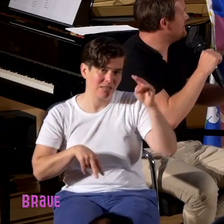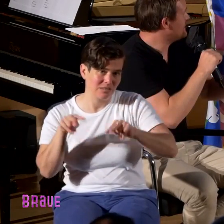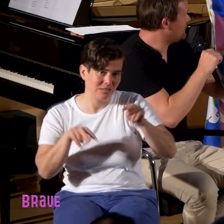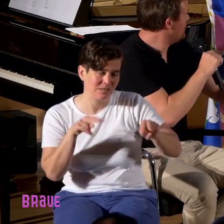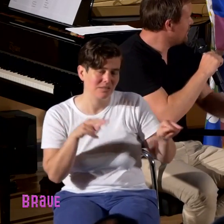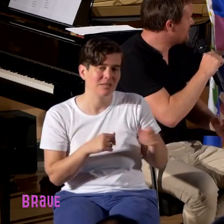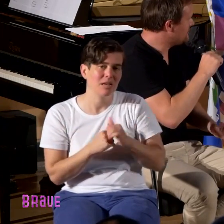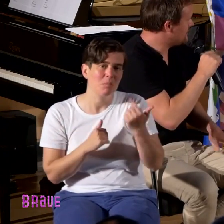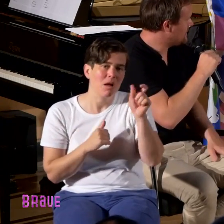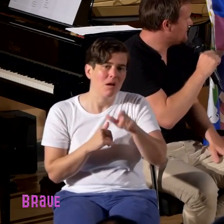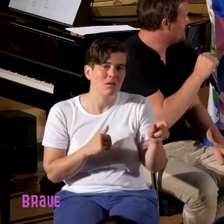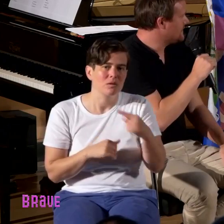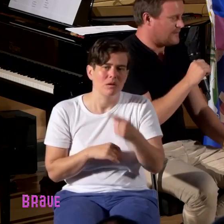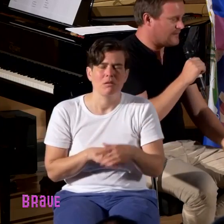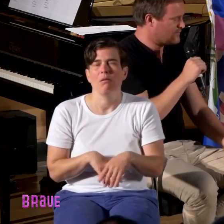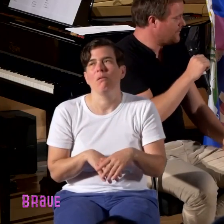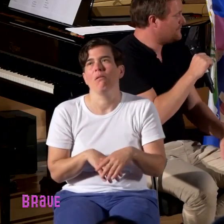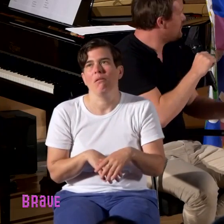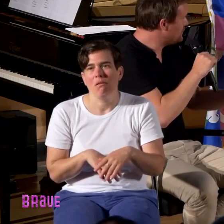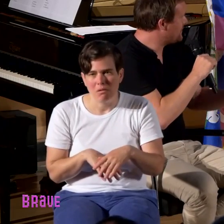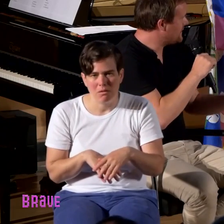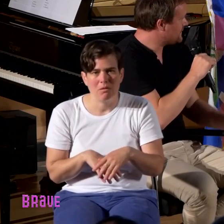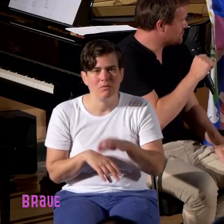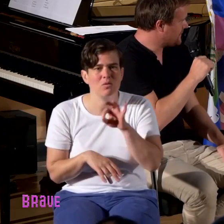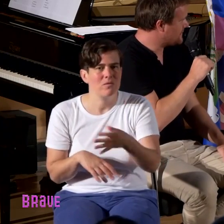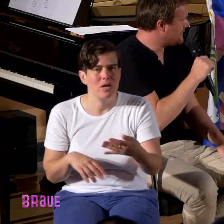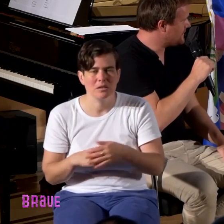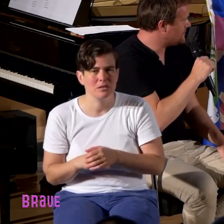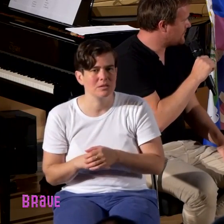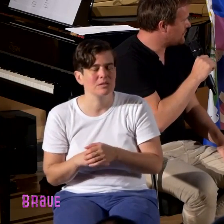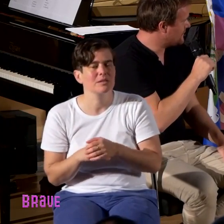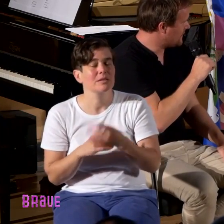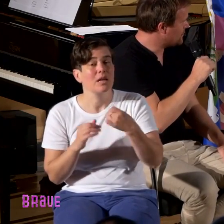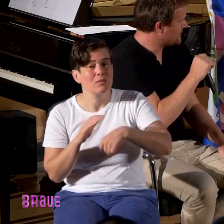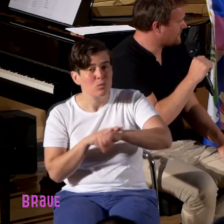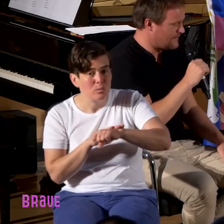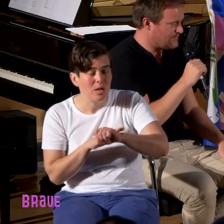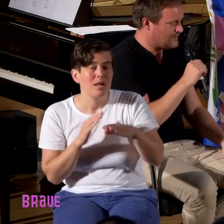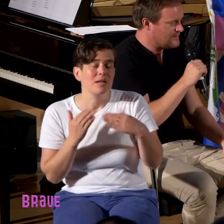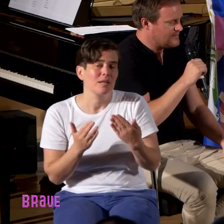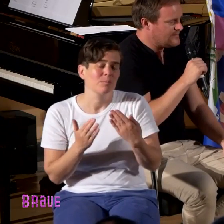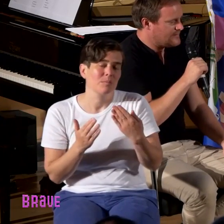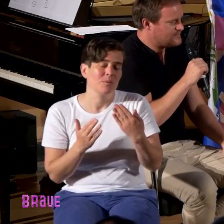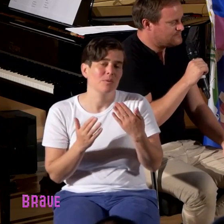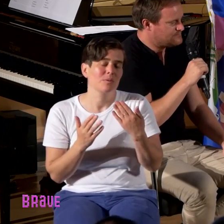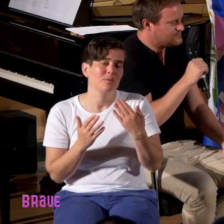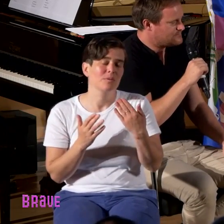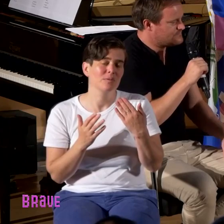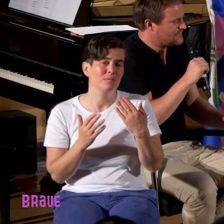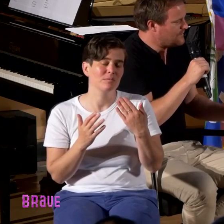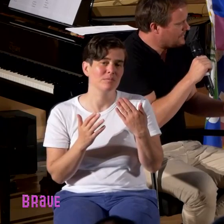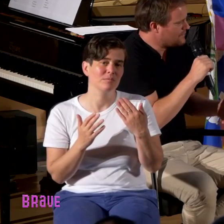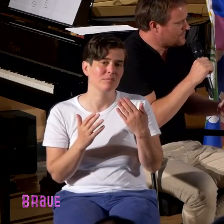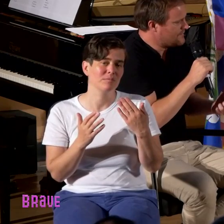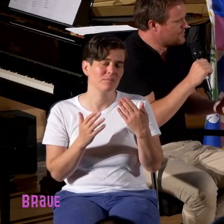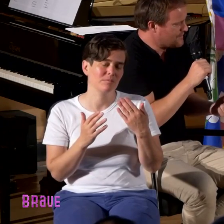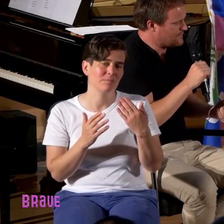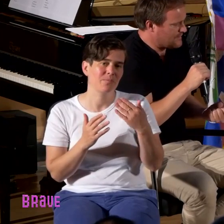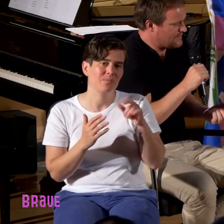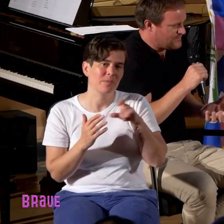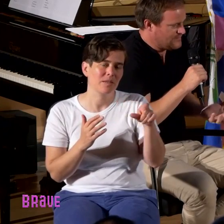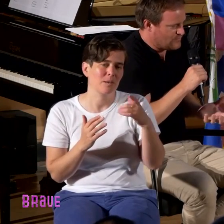Manche finden es auch blöd, ja. Dann hast du im Fußball ganz speziell natürlich auch das Thema immer noch